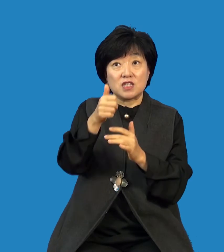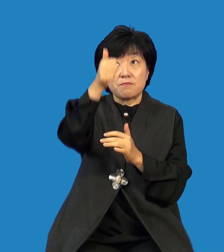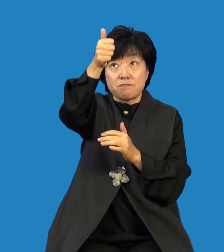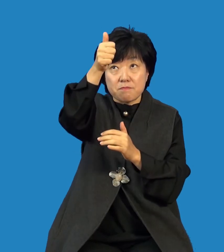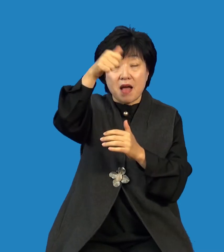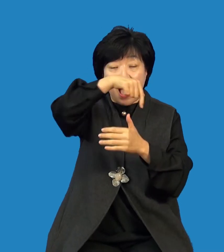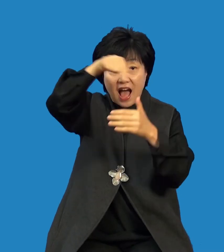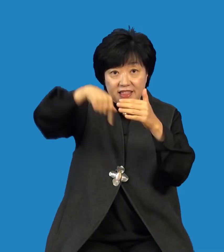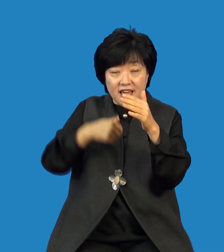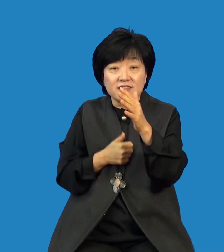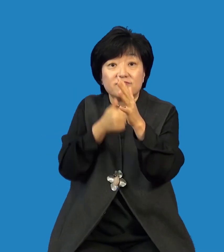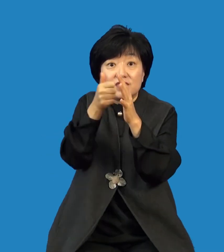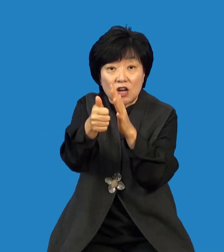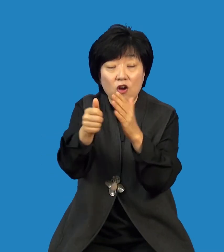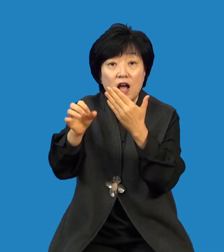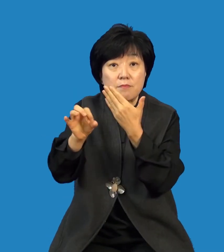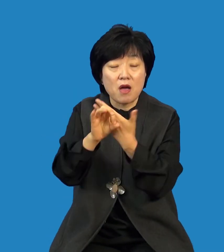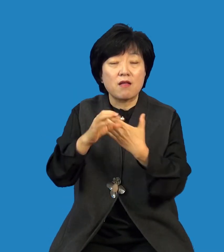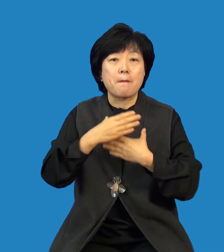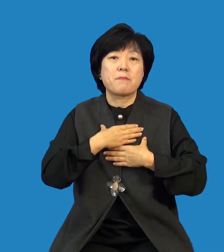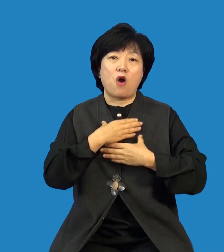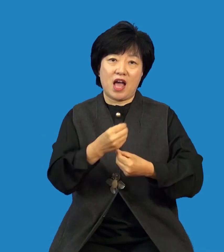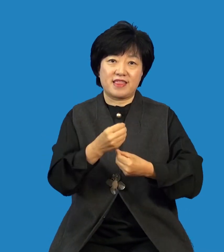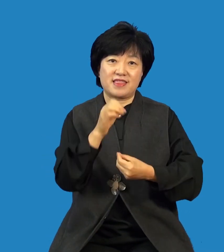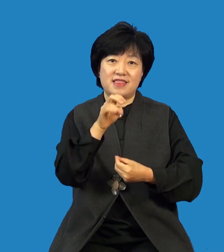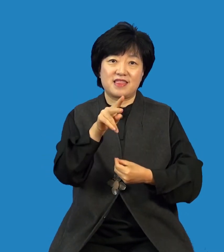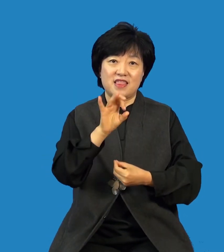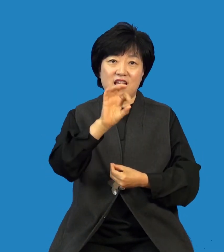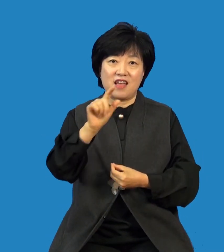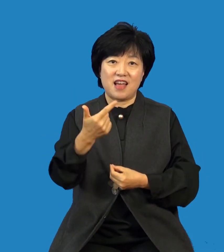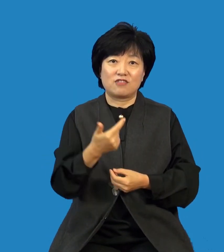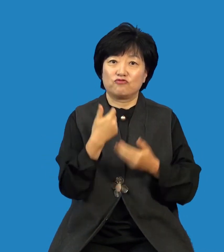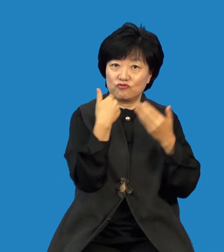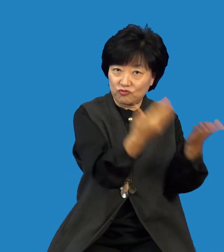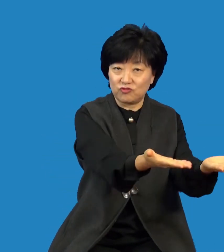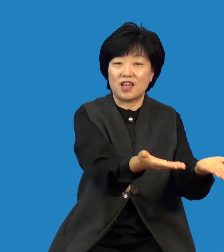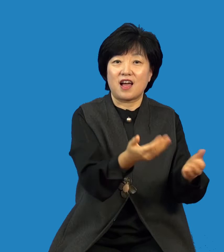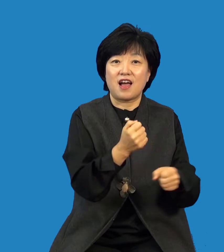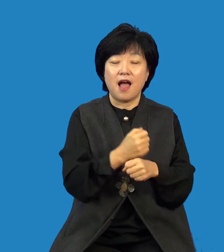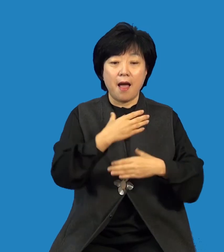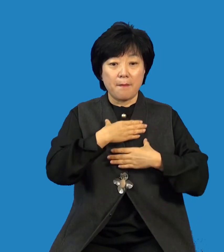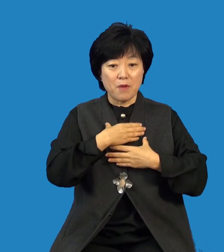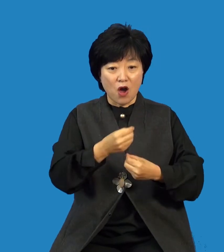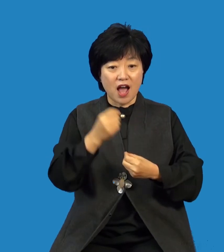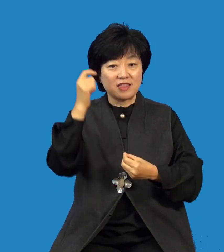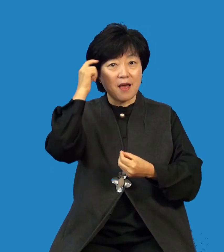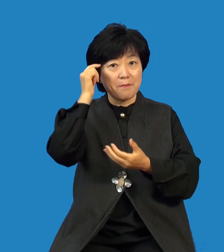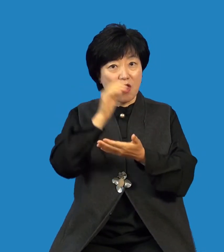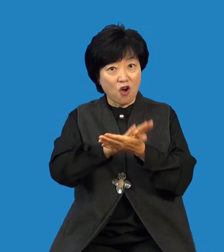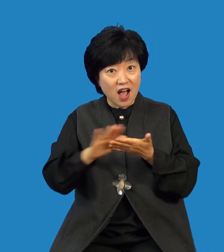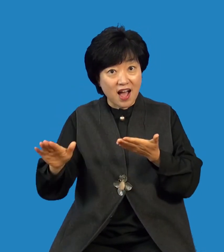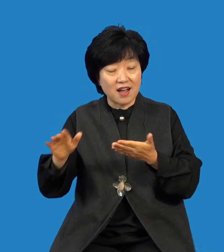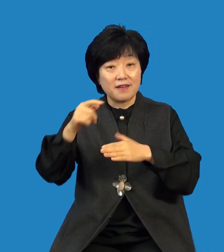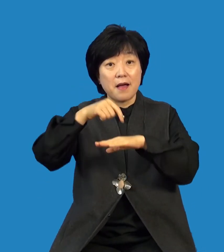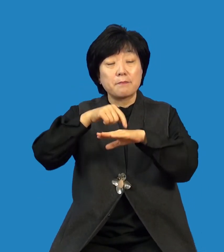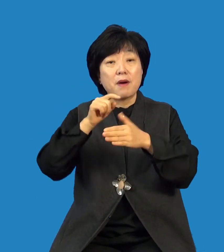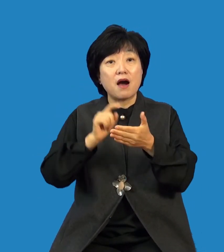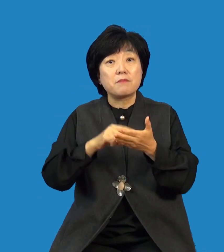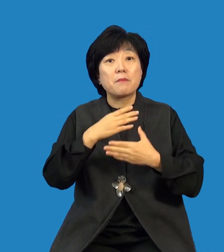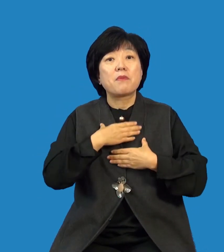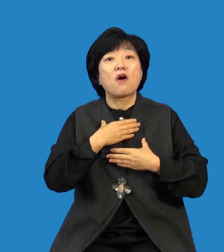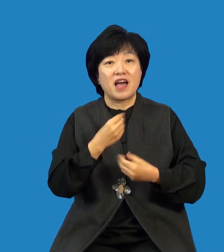평안이에요. 내가 너희에게 평안을 주겠다는 거예요. 평안이 무슨 말씀이죠? peace, 평강 또는 평안, 이 마음이 편안한 거 있잖아요. 그걸